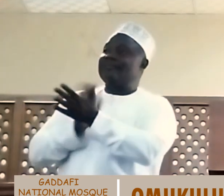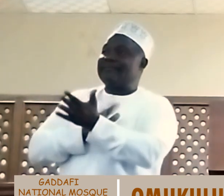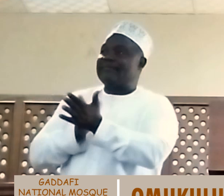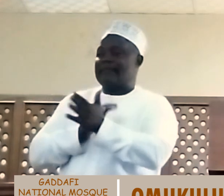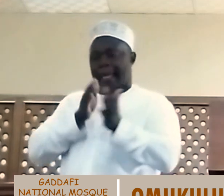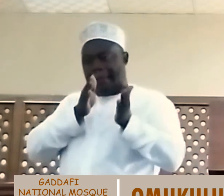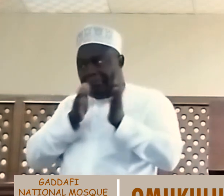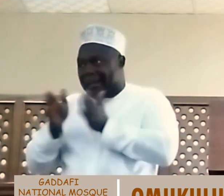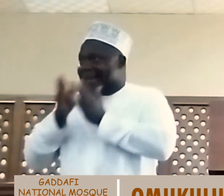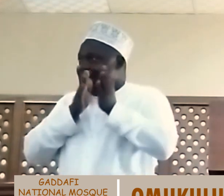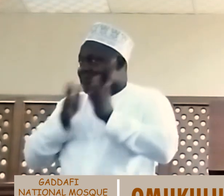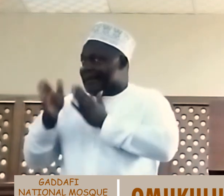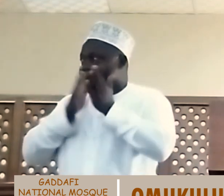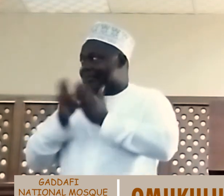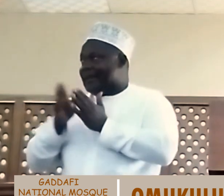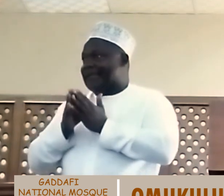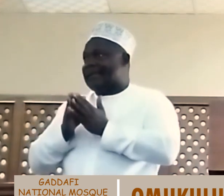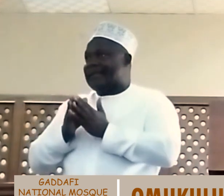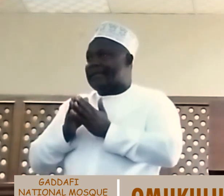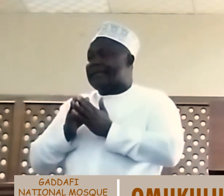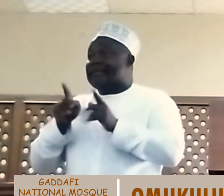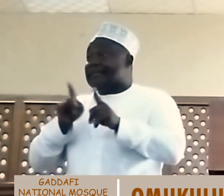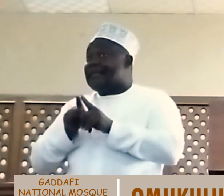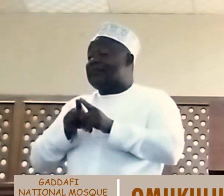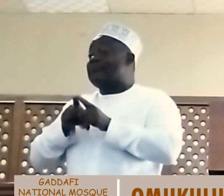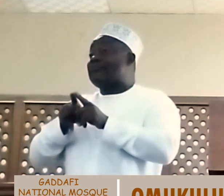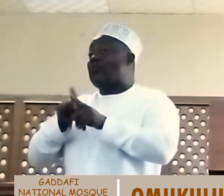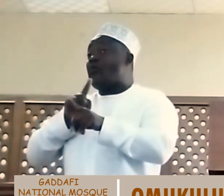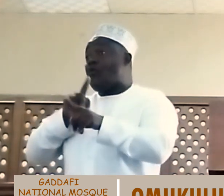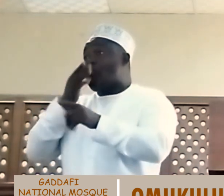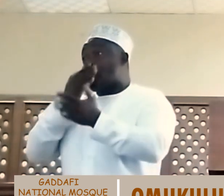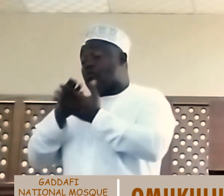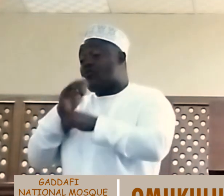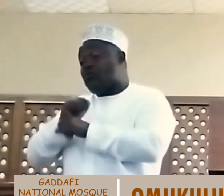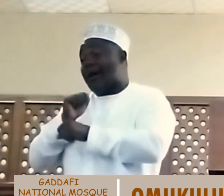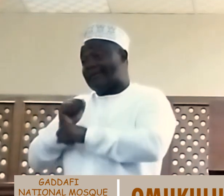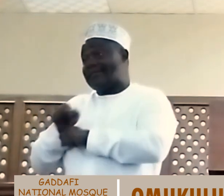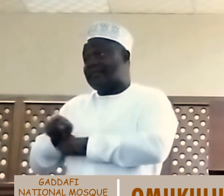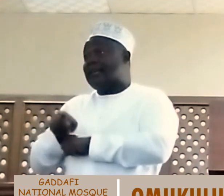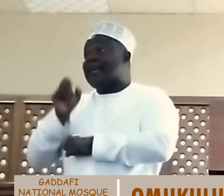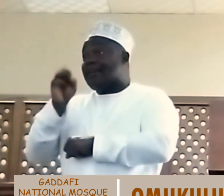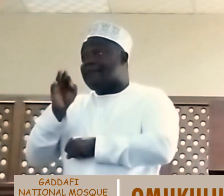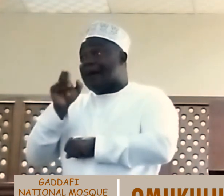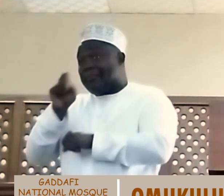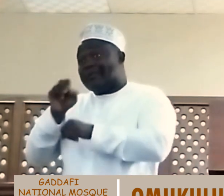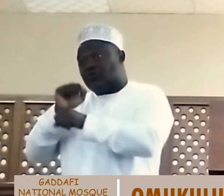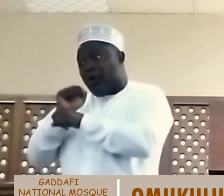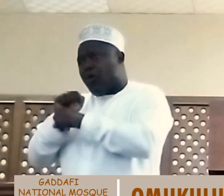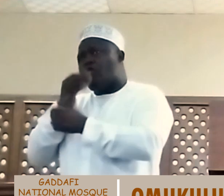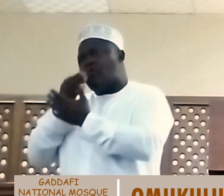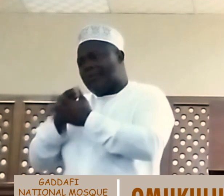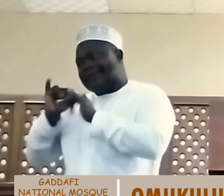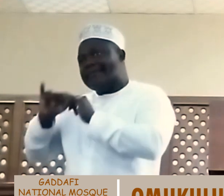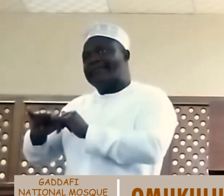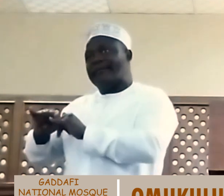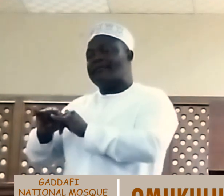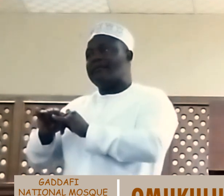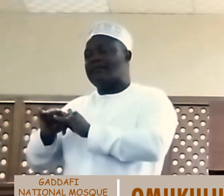ng'oteekateeka ekyo ky'ogenda okulekanga omukululo. Omuntu bw'aleka omukululo mu bulamu bwe buno